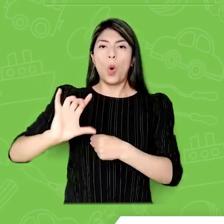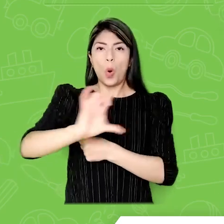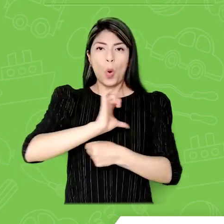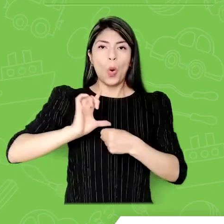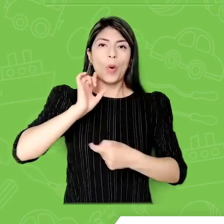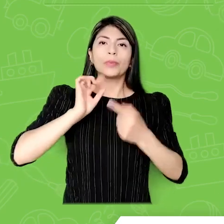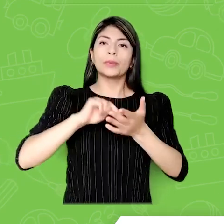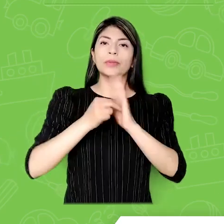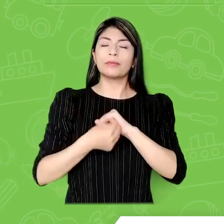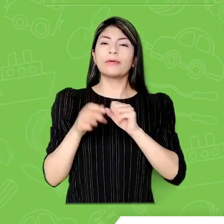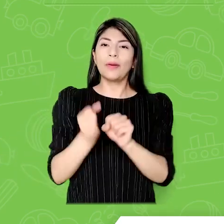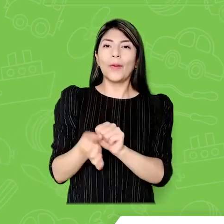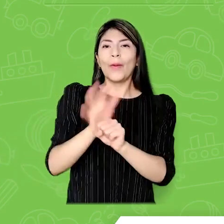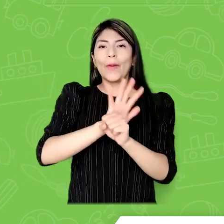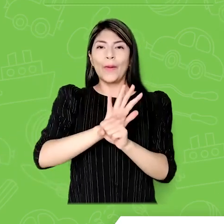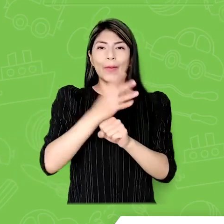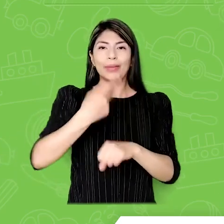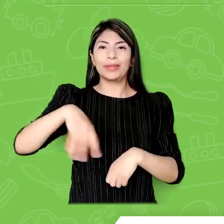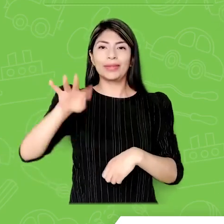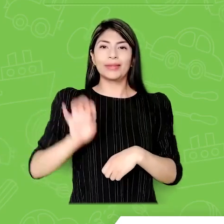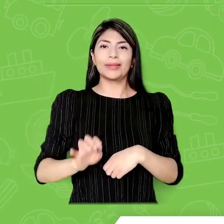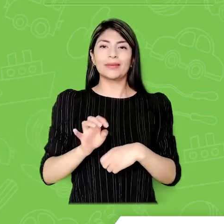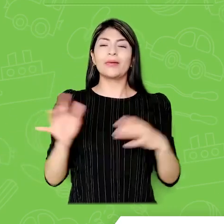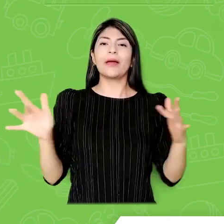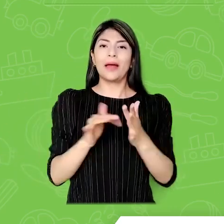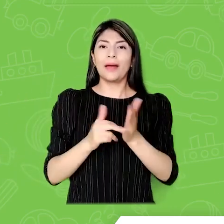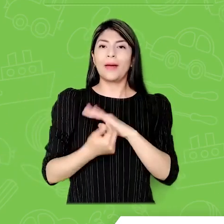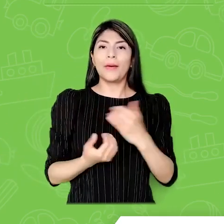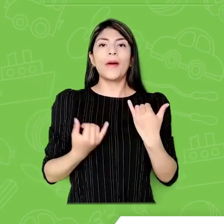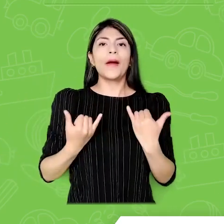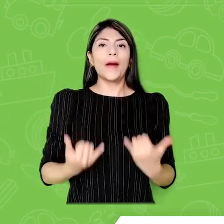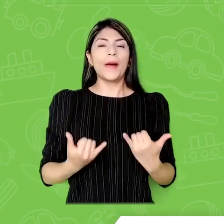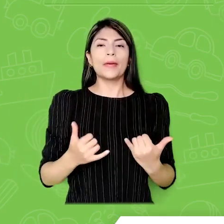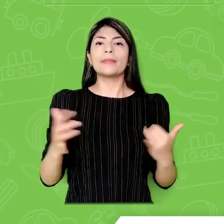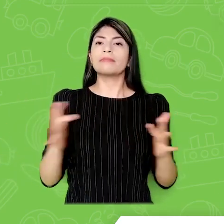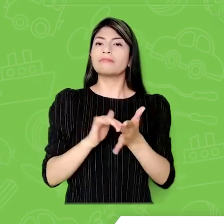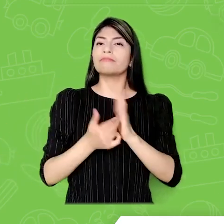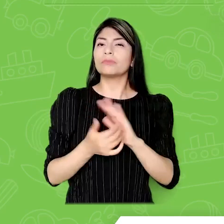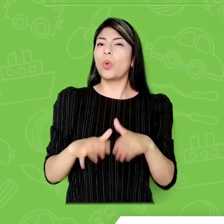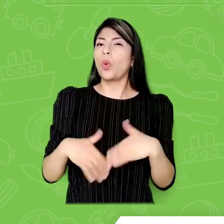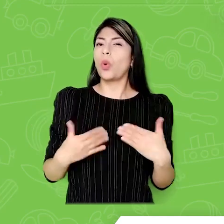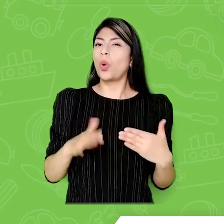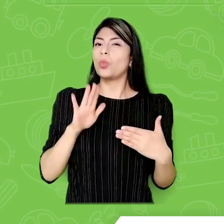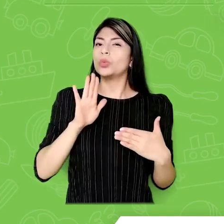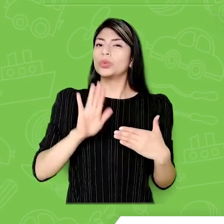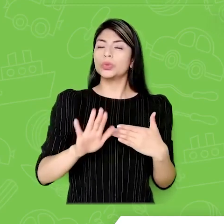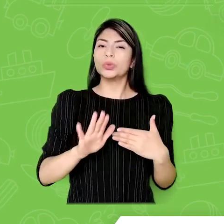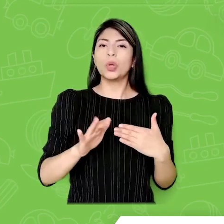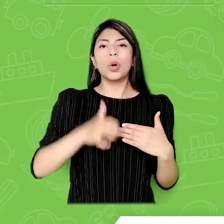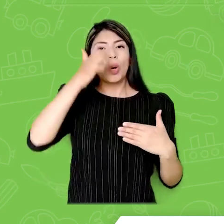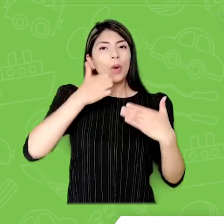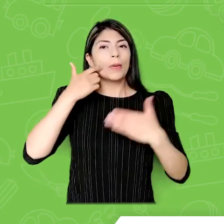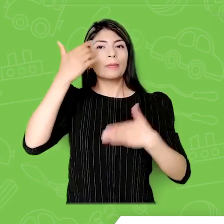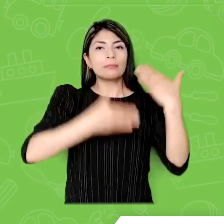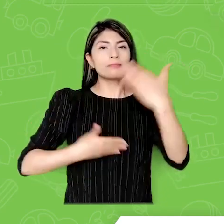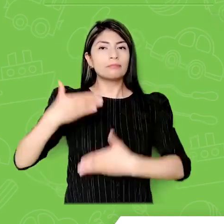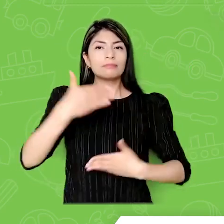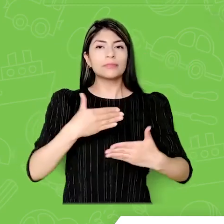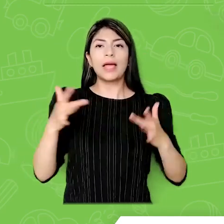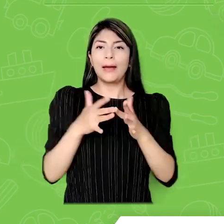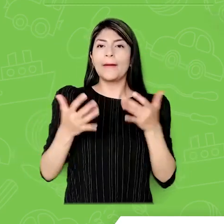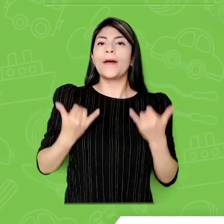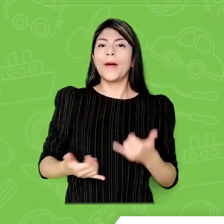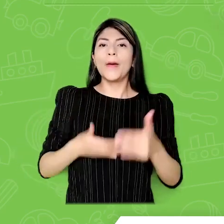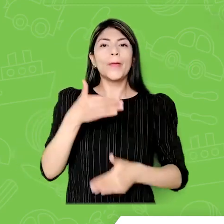vigentes a la fecha de presentación de las pruebas escritas previstas para este proceso de selección, los aspirantes citados a las